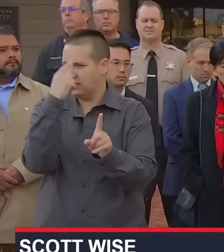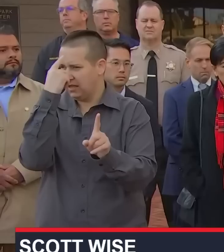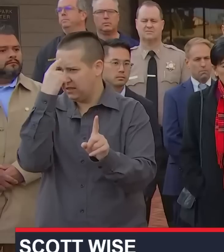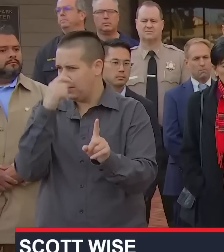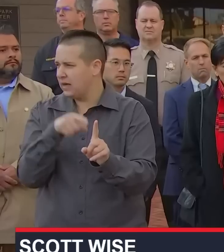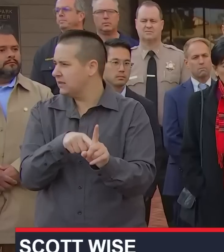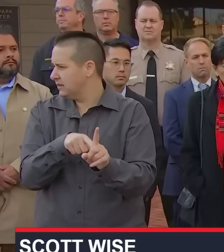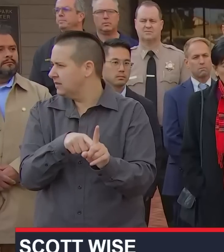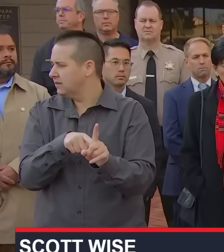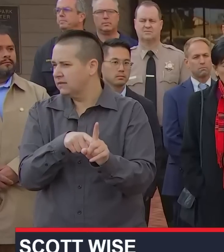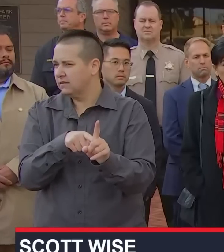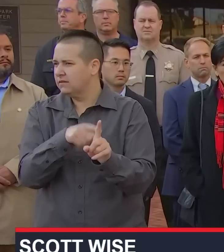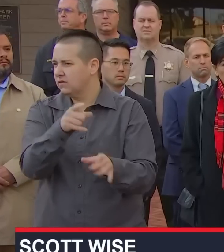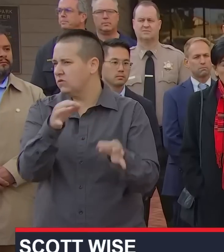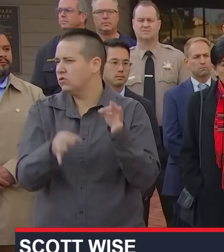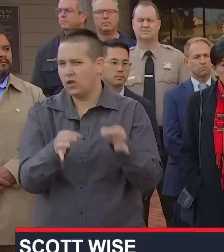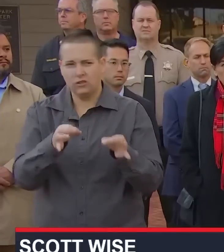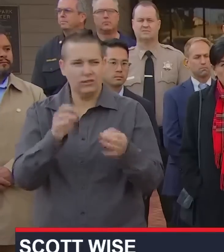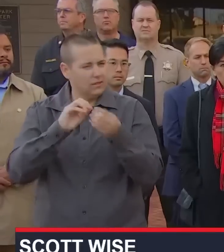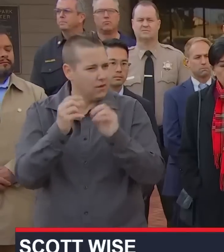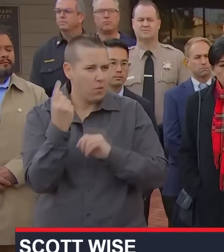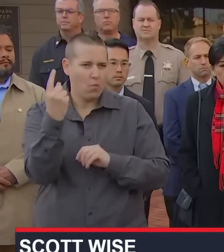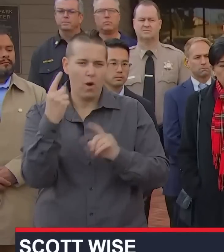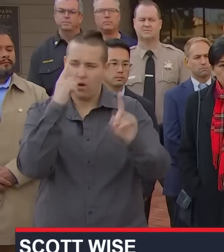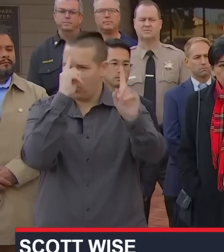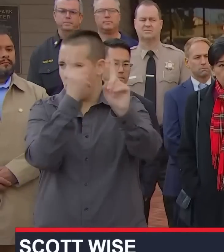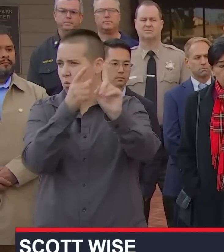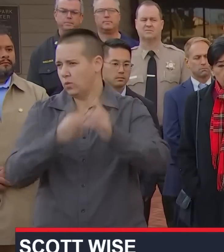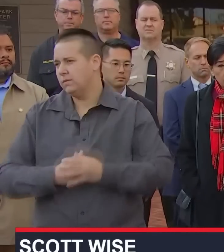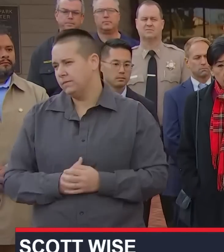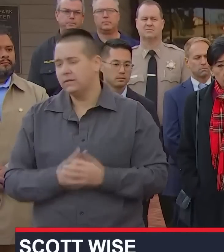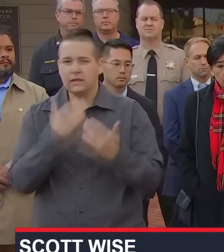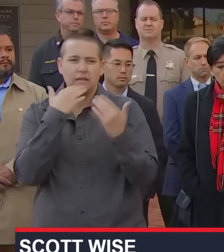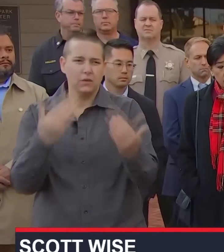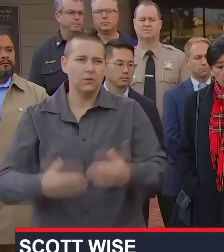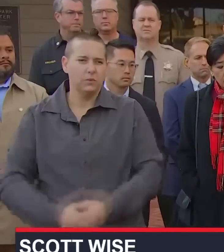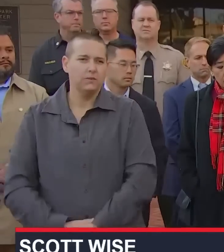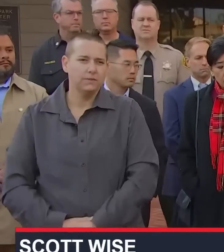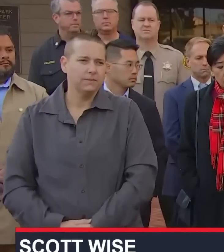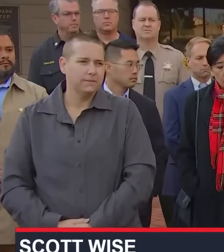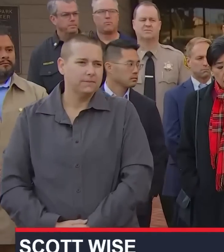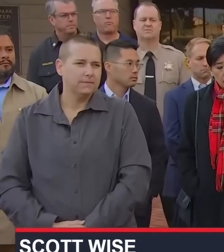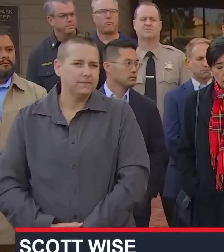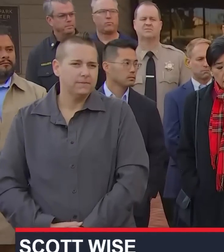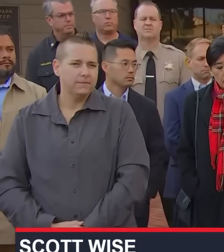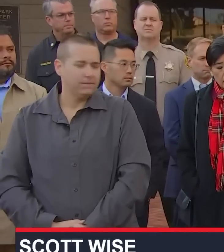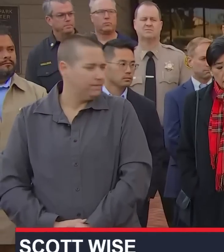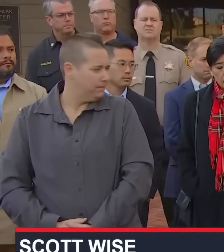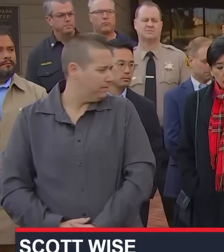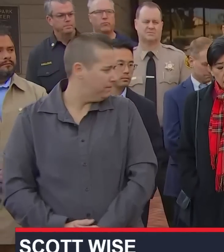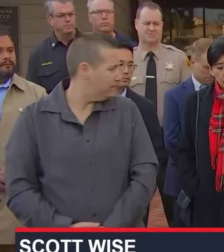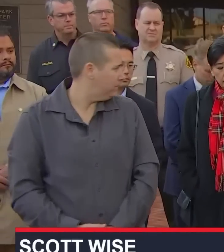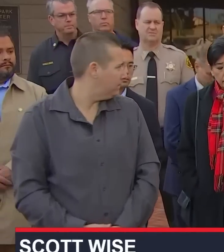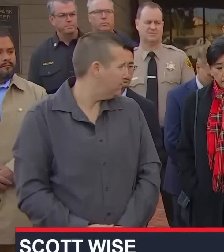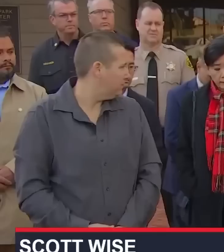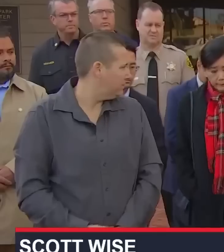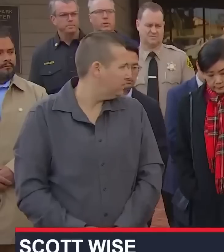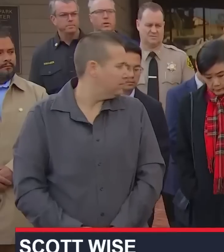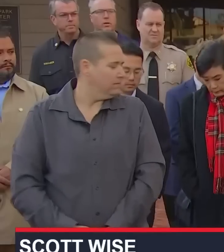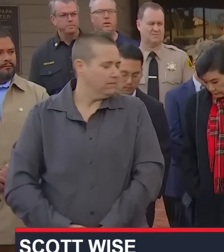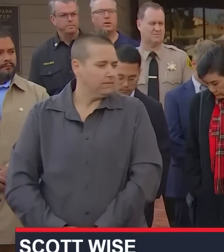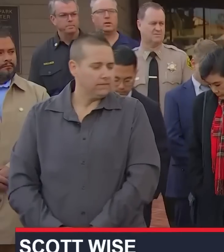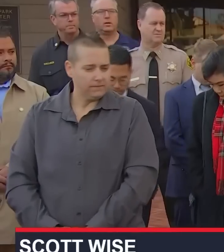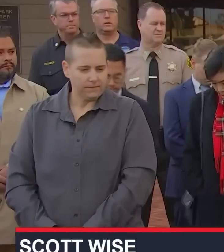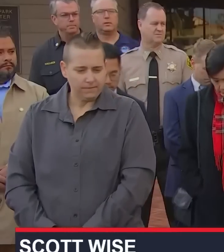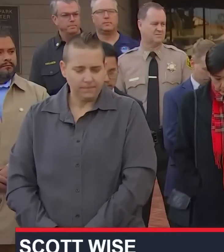todos estamos trabajando muy seriamente para capturar al sospechoso y llevarlo ante la